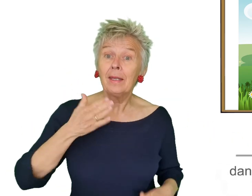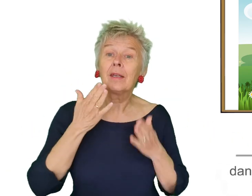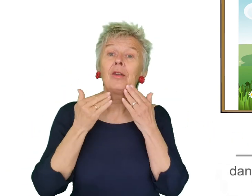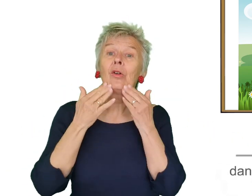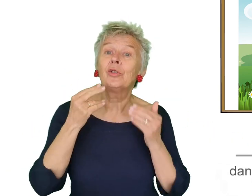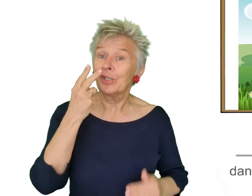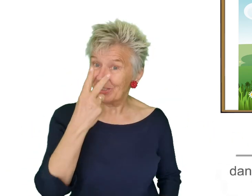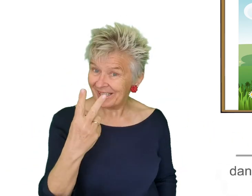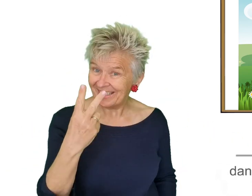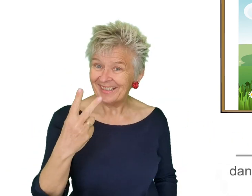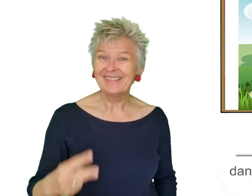cadeautje